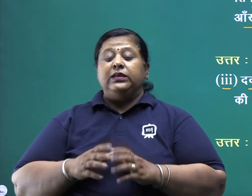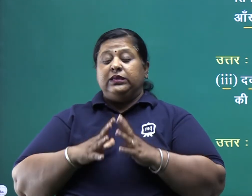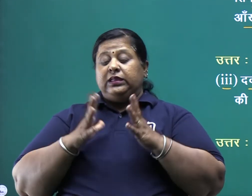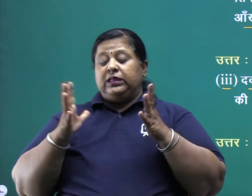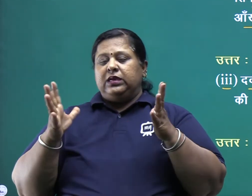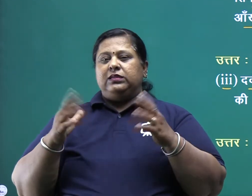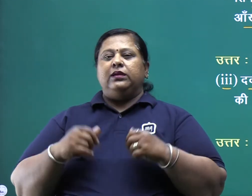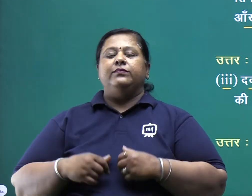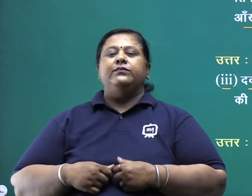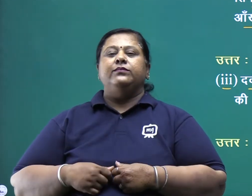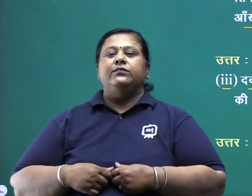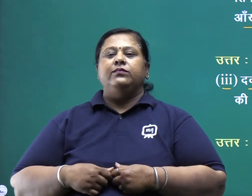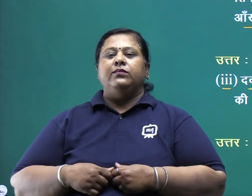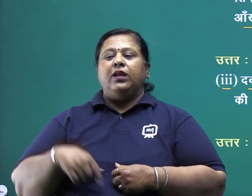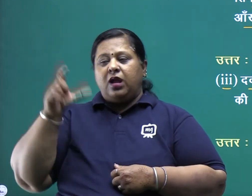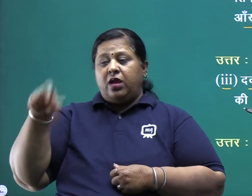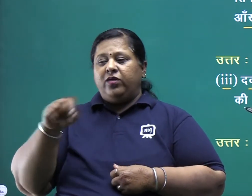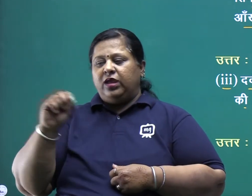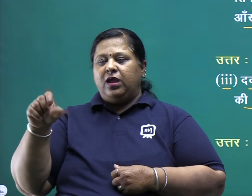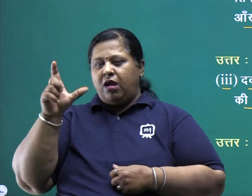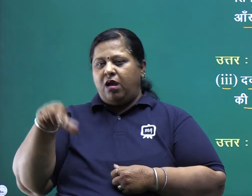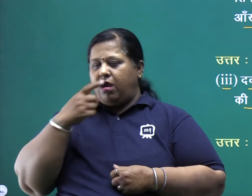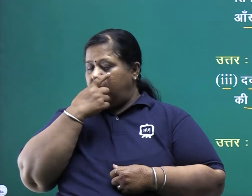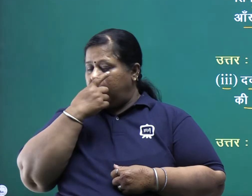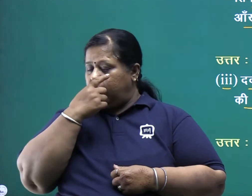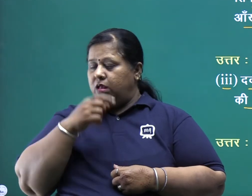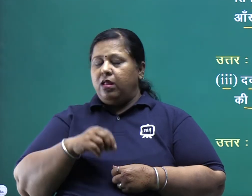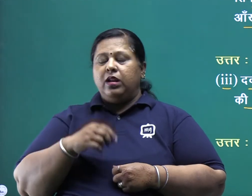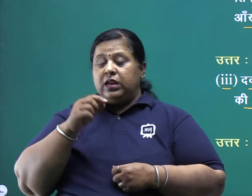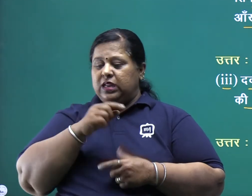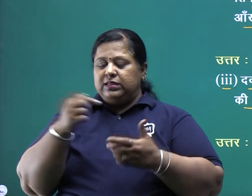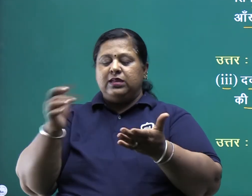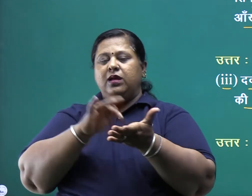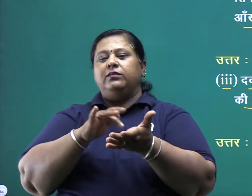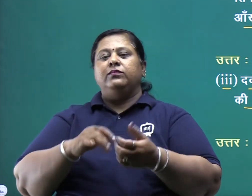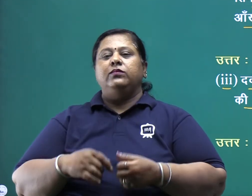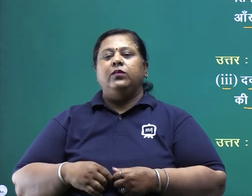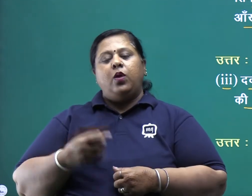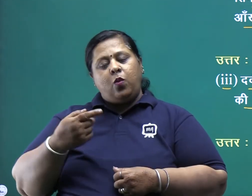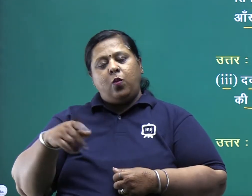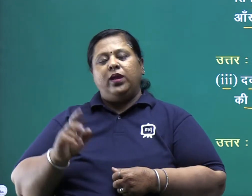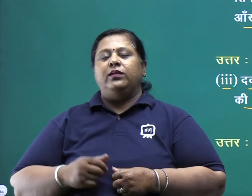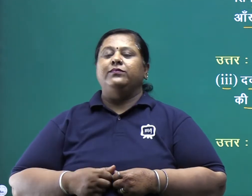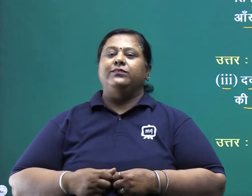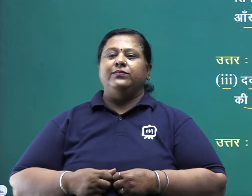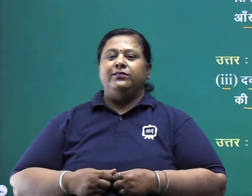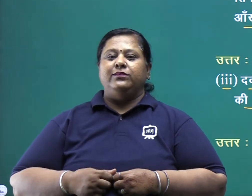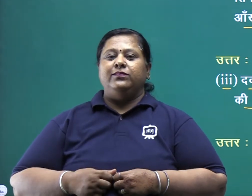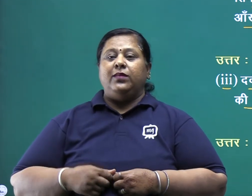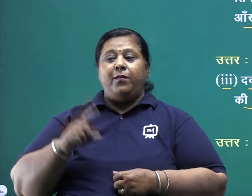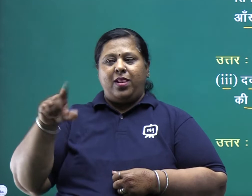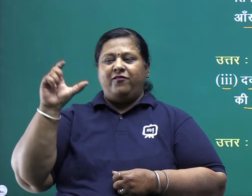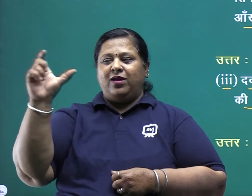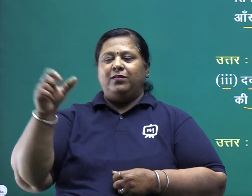अधिकता से कवि की आंख रिक्त स्थान हो गई।